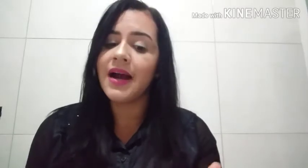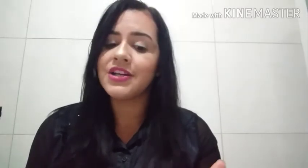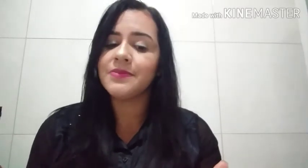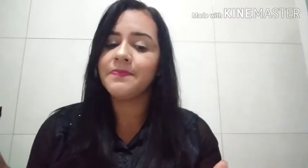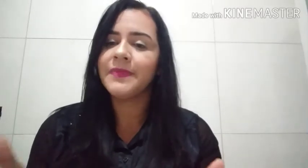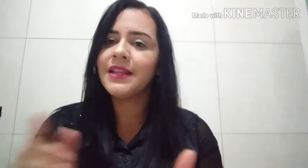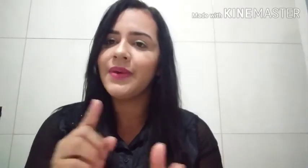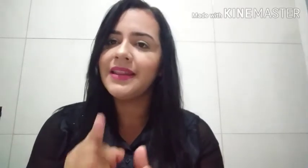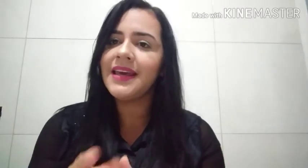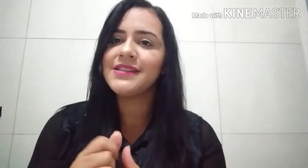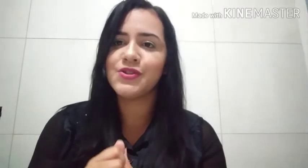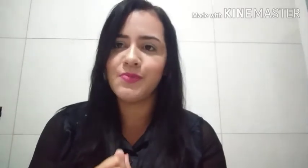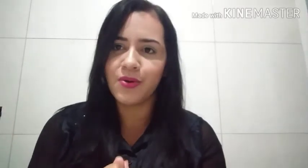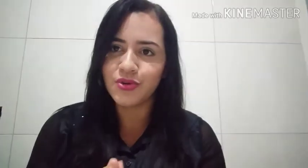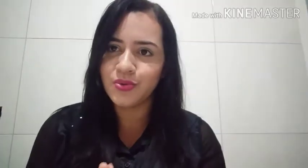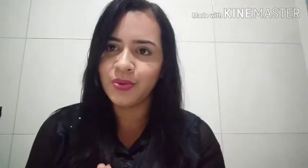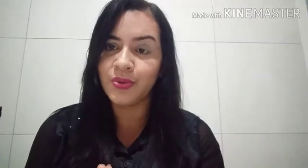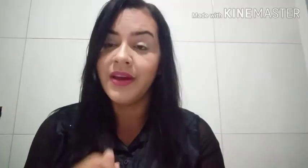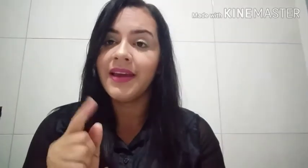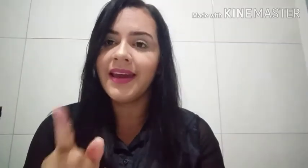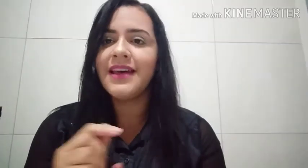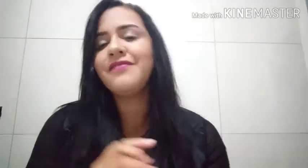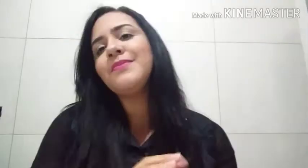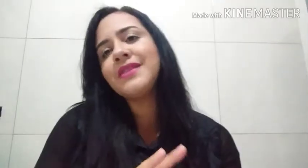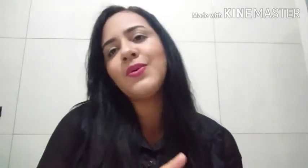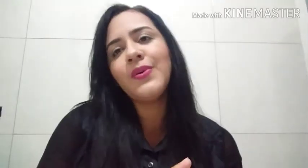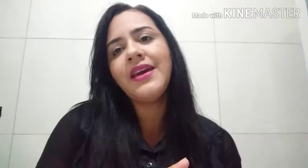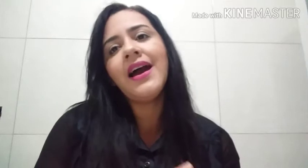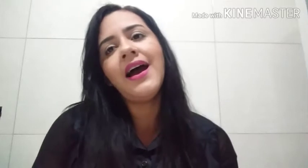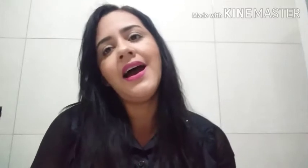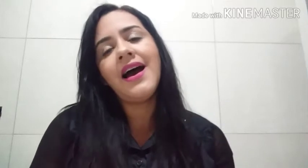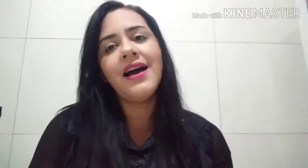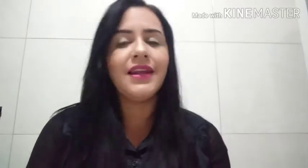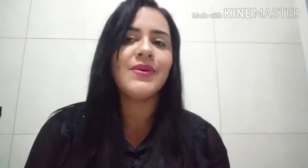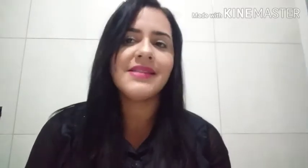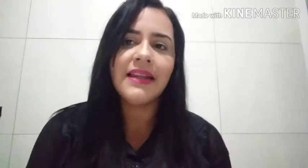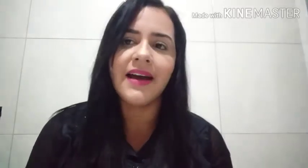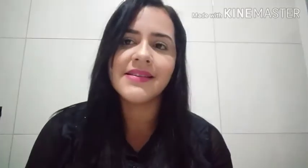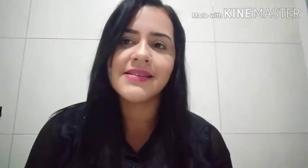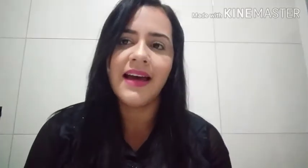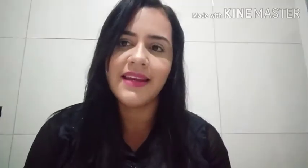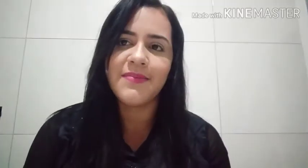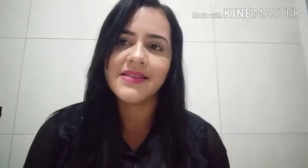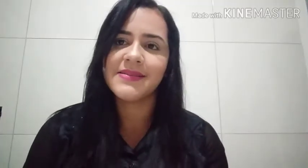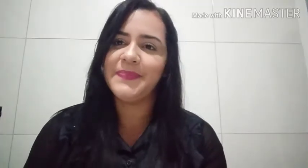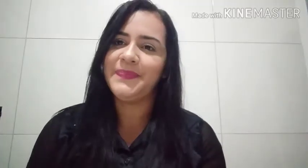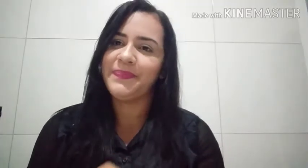linguagem. Então, é nesse subconjunto que devemos incluir a língua de sinais, a Libras.